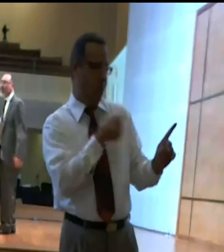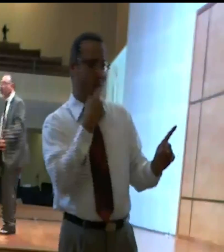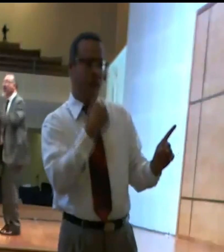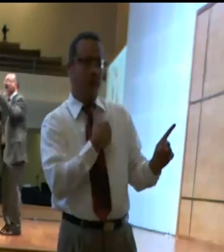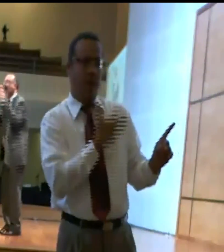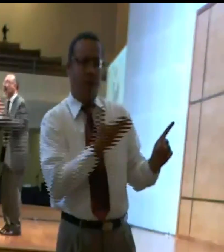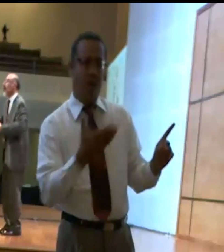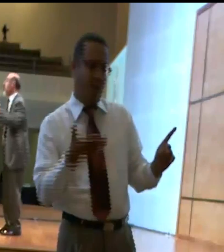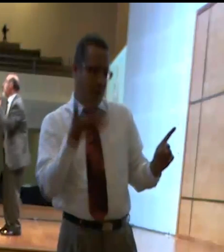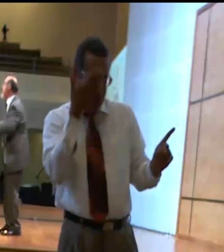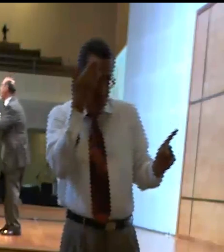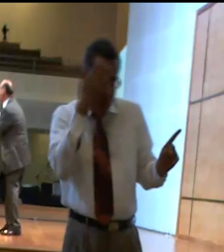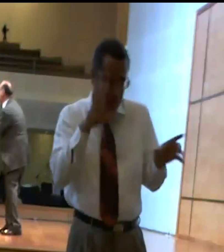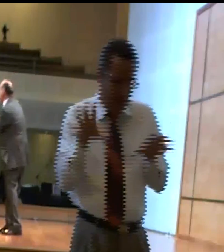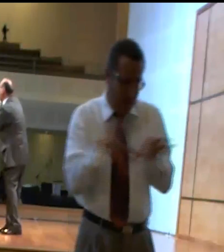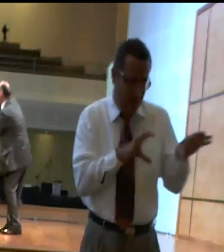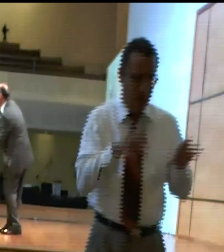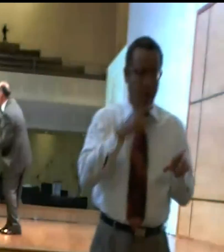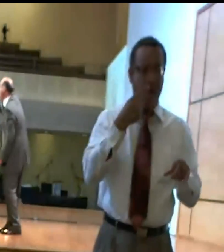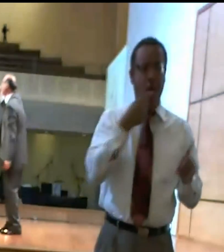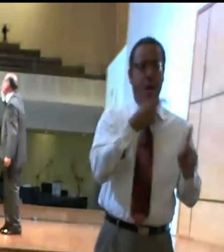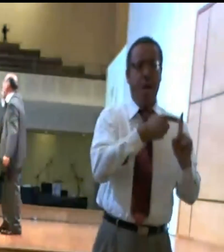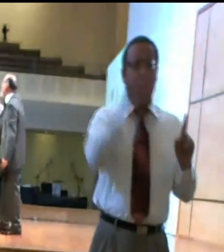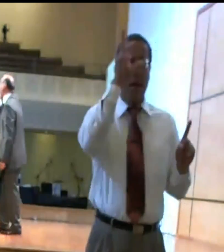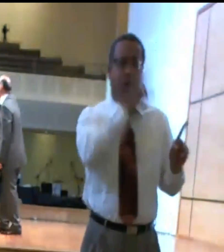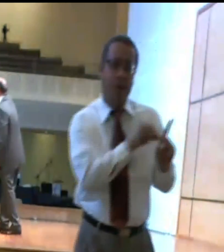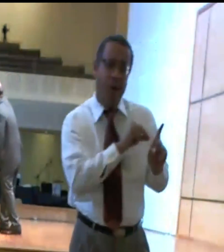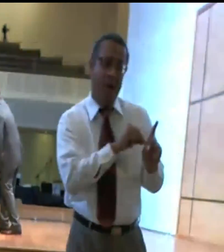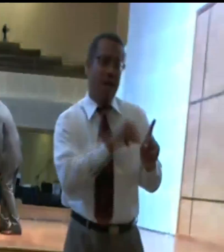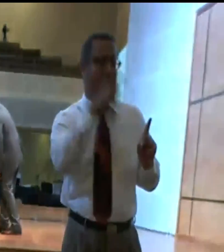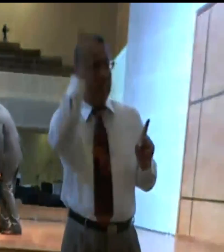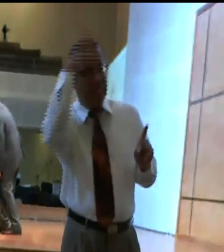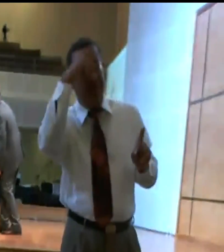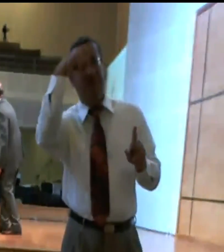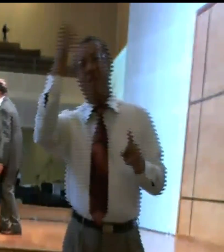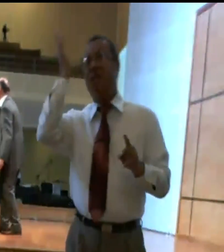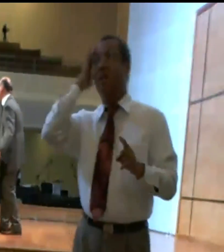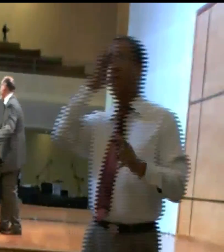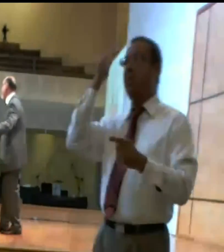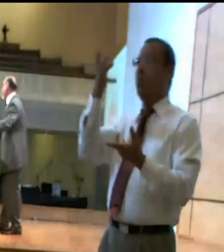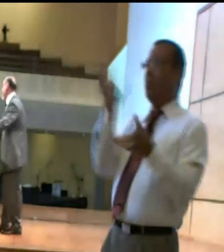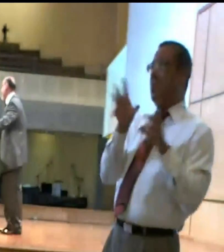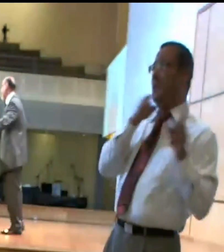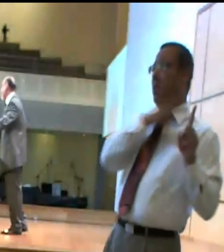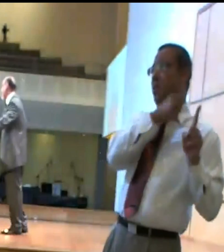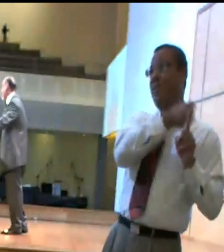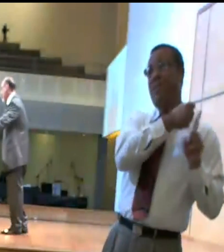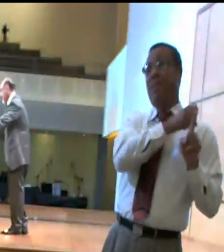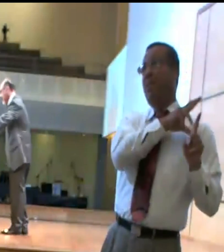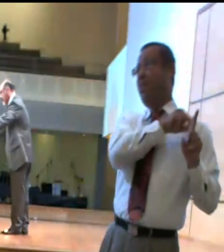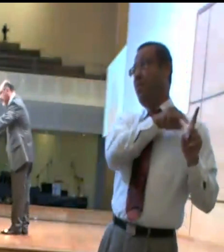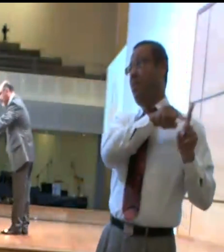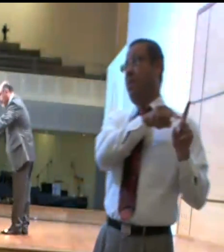hacer. Señor, ¿qué hago? ¿Cómo le digo que no? Señor, dame sabiduría.